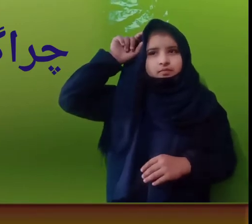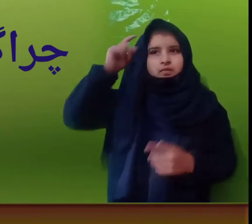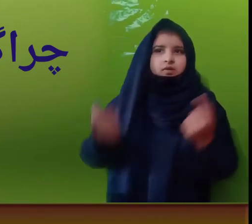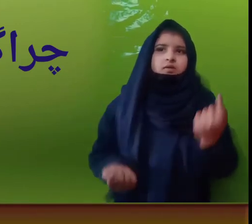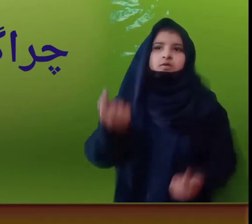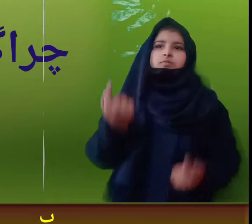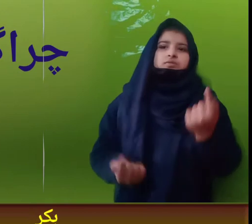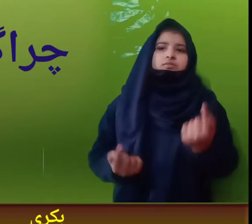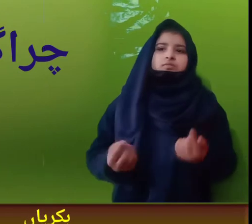चरागाहें।